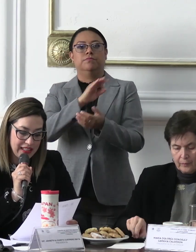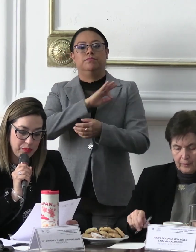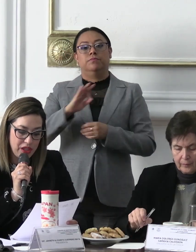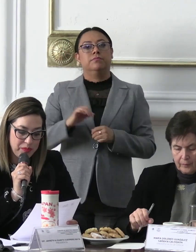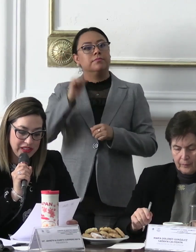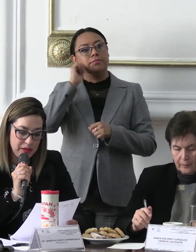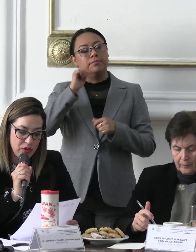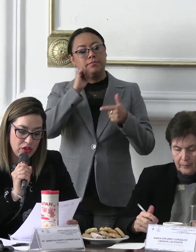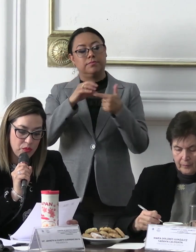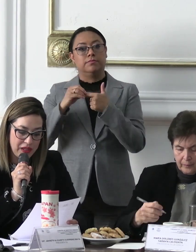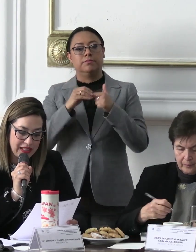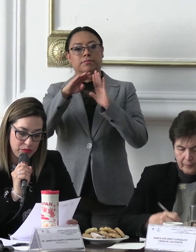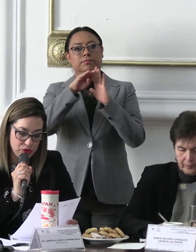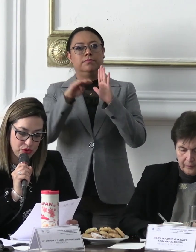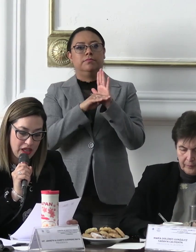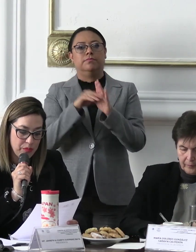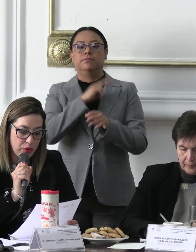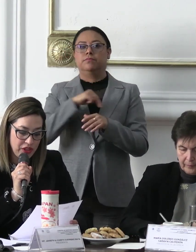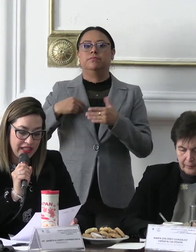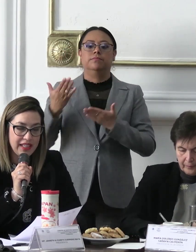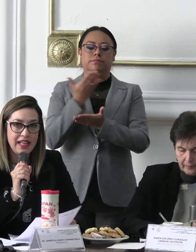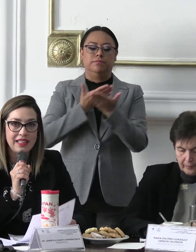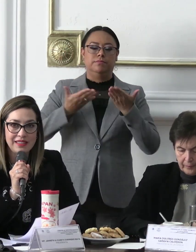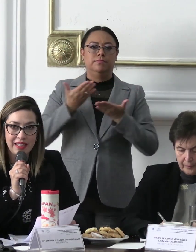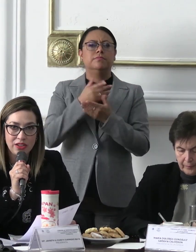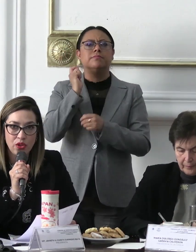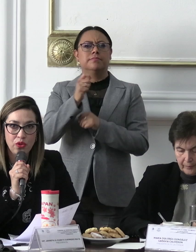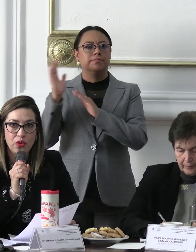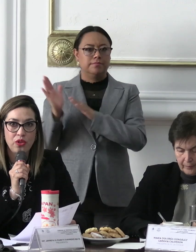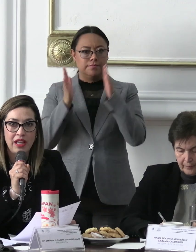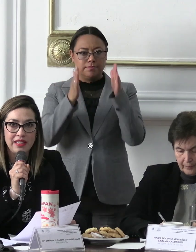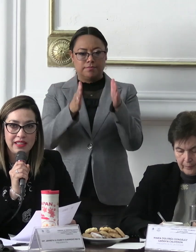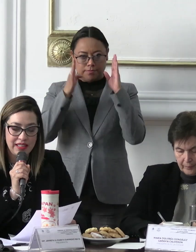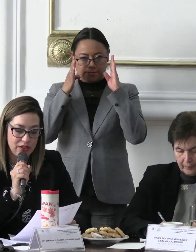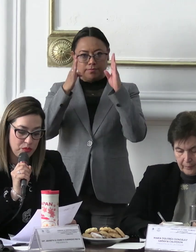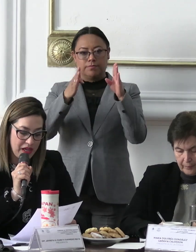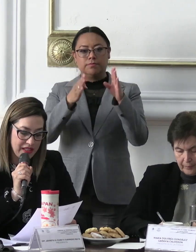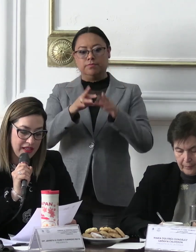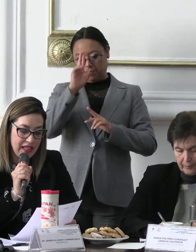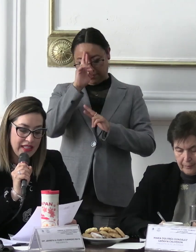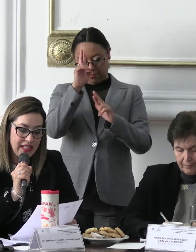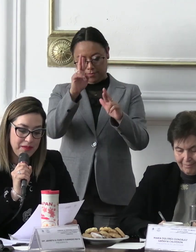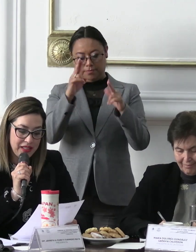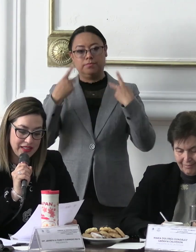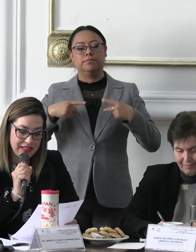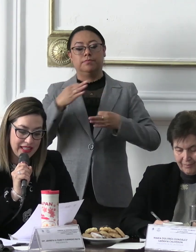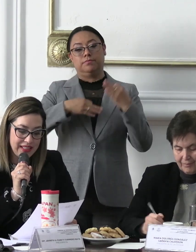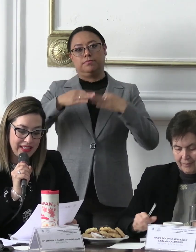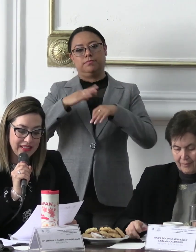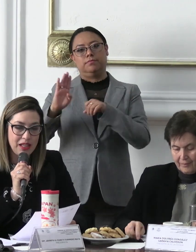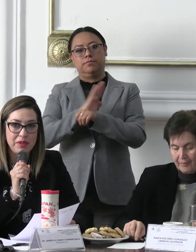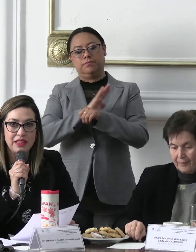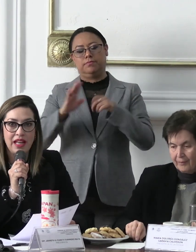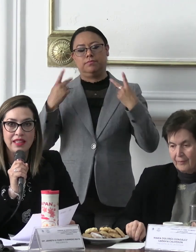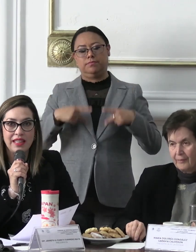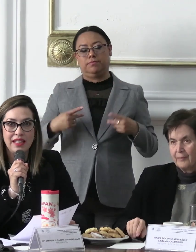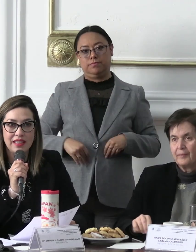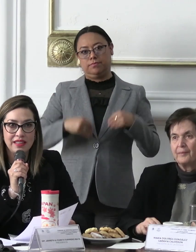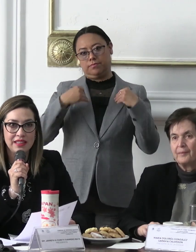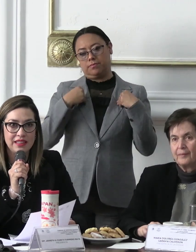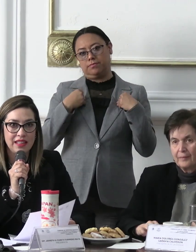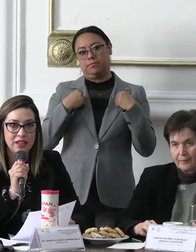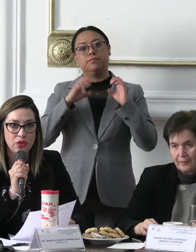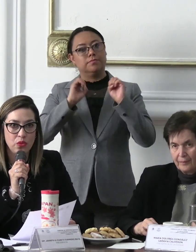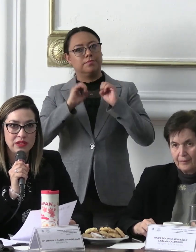siempre guiada por el principio que compartimos: poner en el centro la dignidad humana y el bienestar de quienes habitan